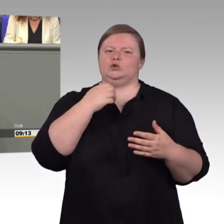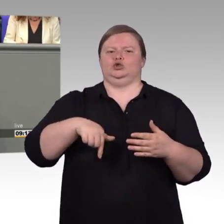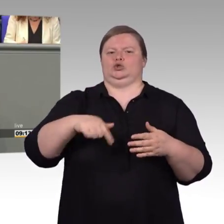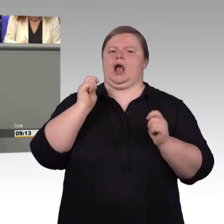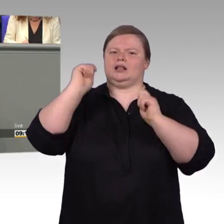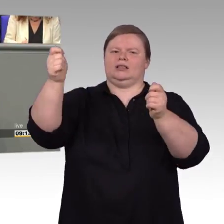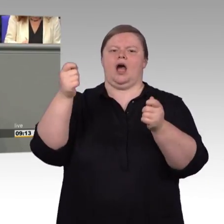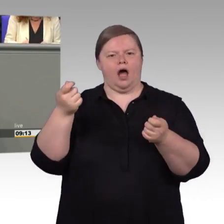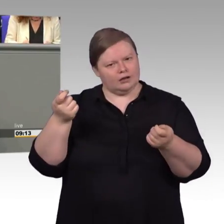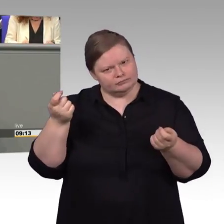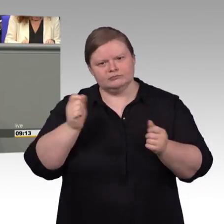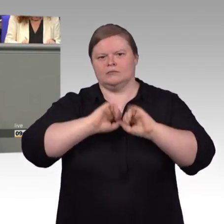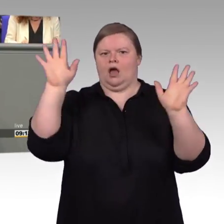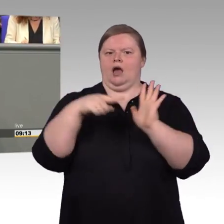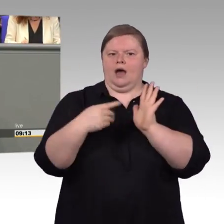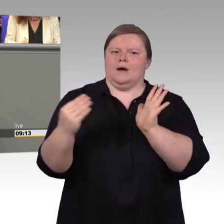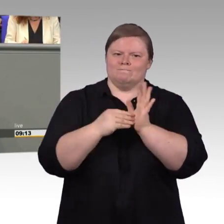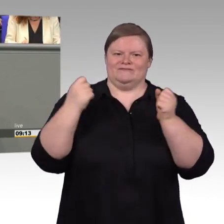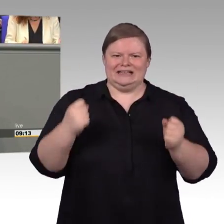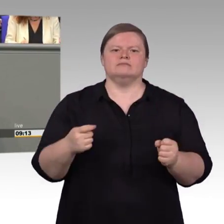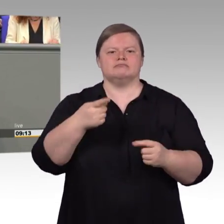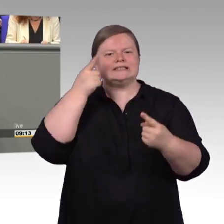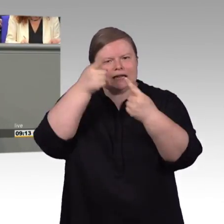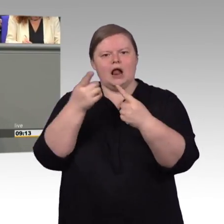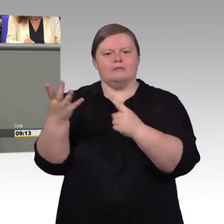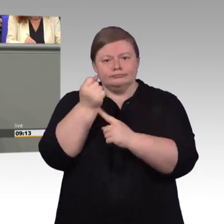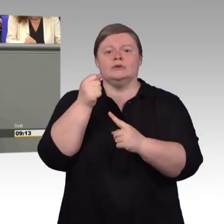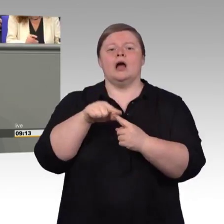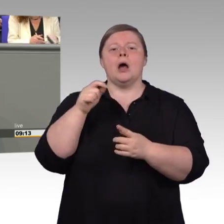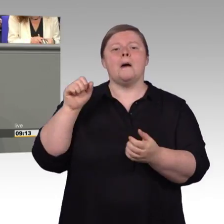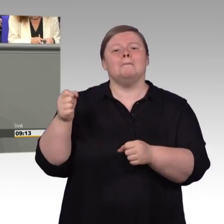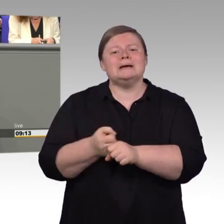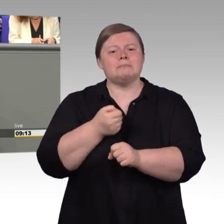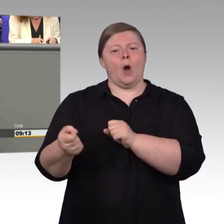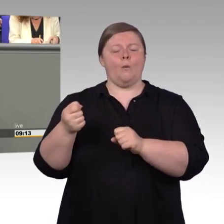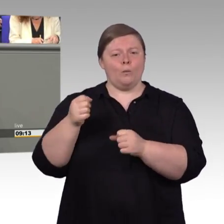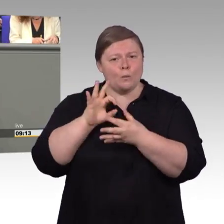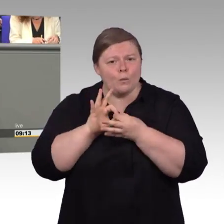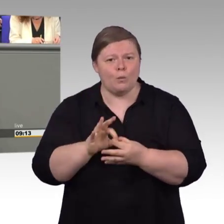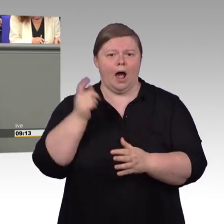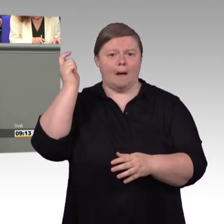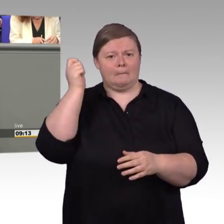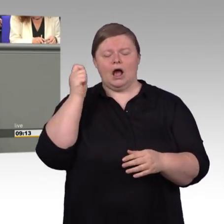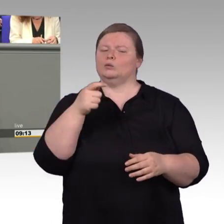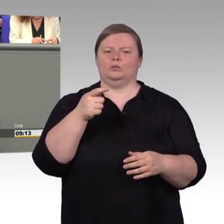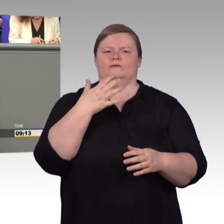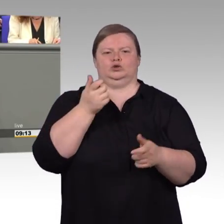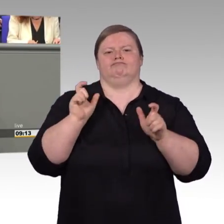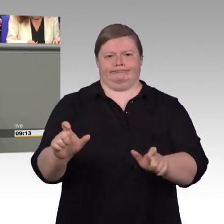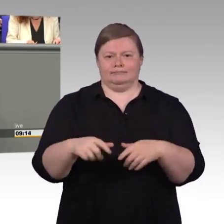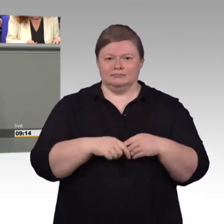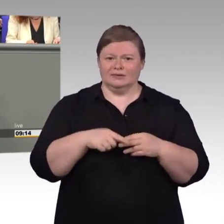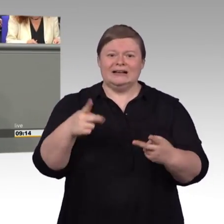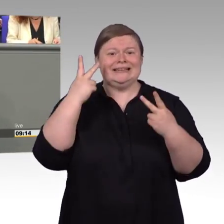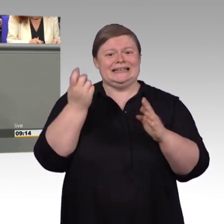gleich angehen. Wir hätten schon gerne im Koalitionsvertrag mehr dazu hineinverhandelt. Und wir glauben, dass es wichtig ist, jetzt ein starkes Signal